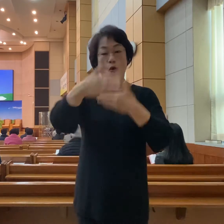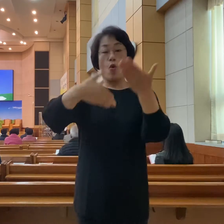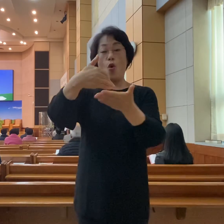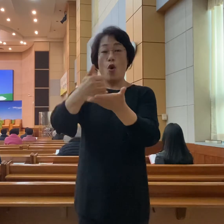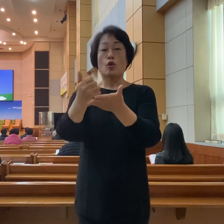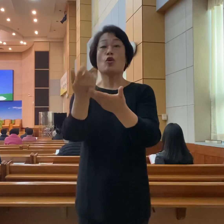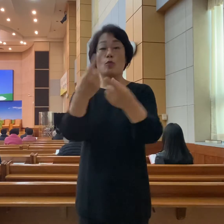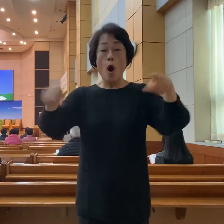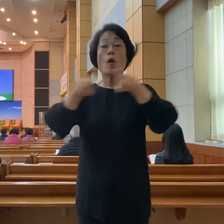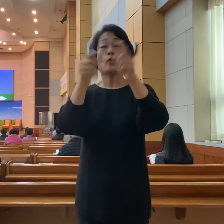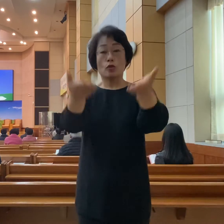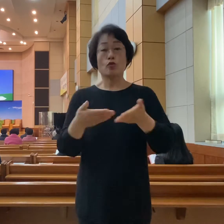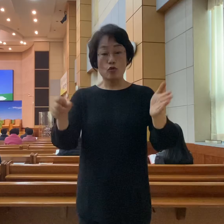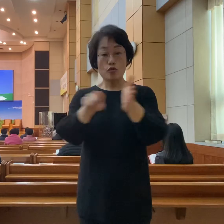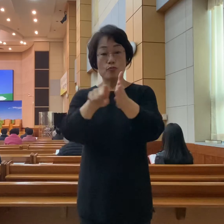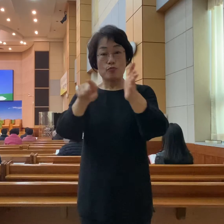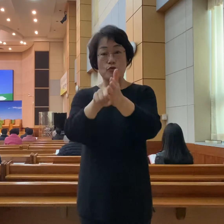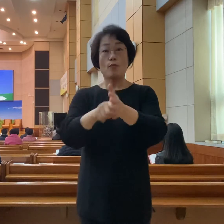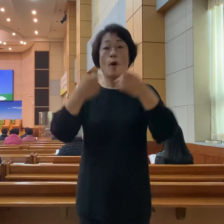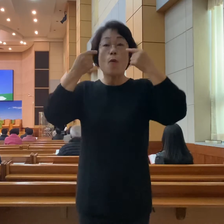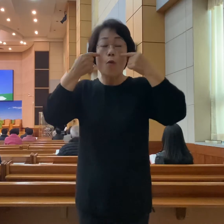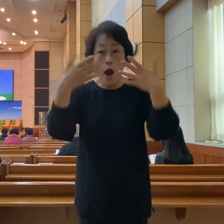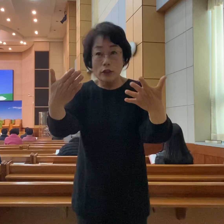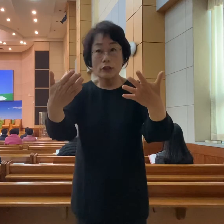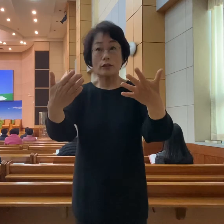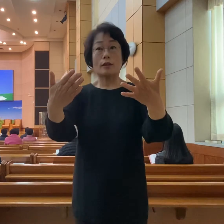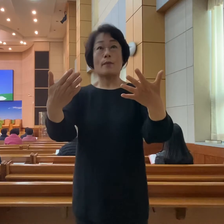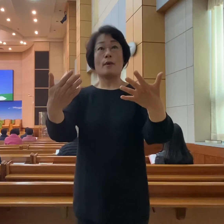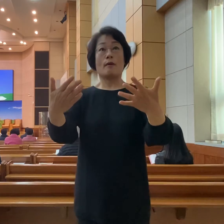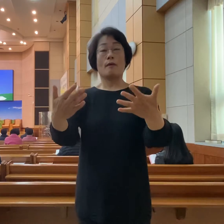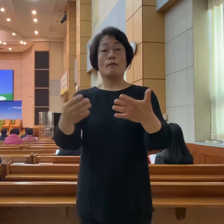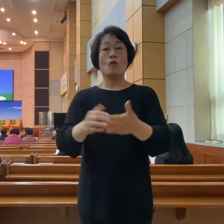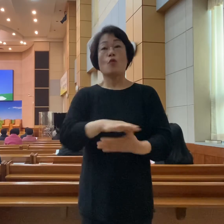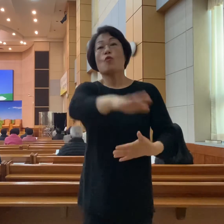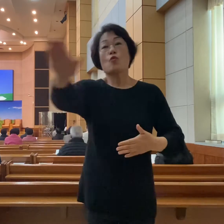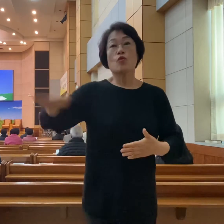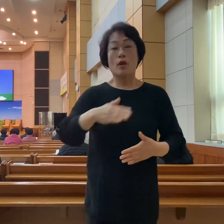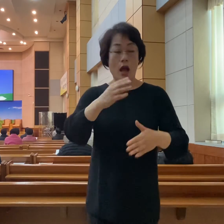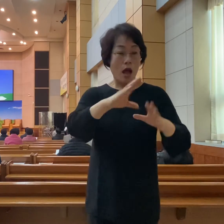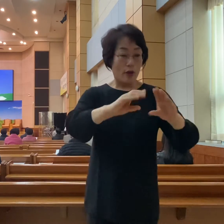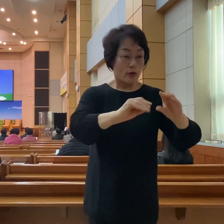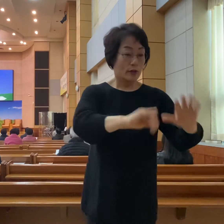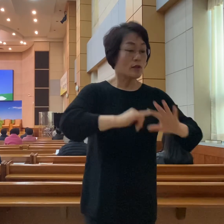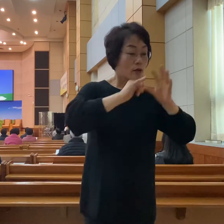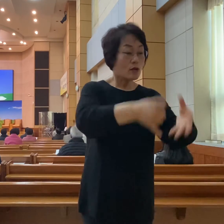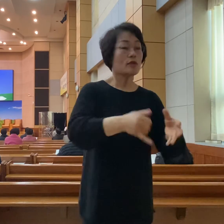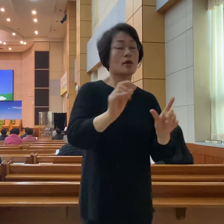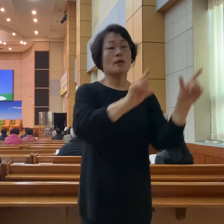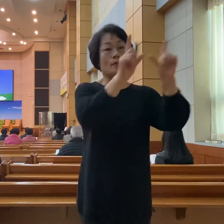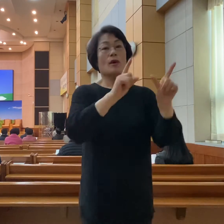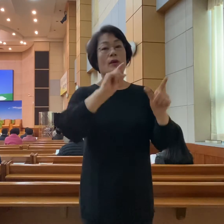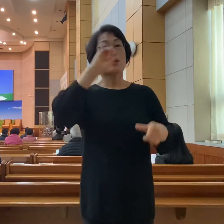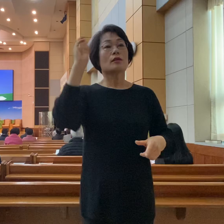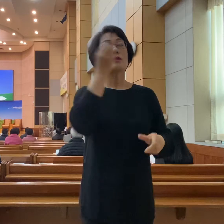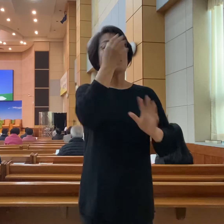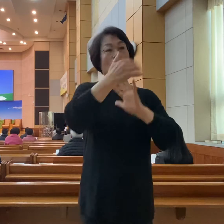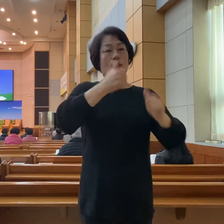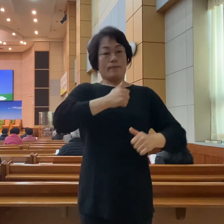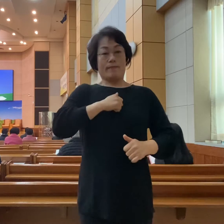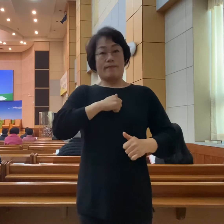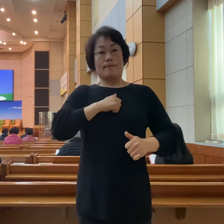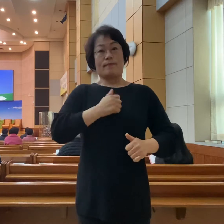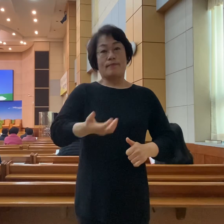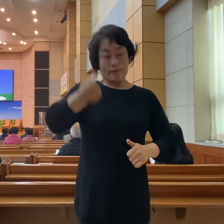하나님이 함께 하시는데 이 믿음만 분명하면은 우리가 이 땅에서 성도의 정체성을